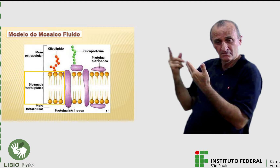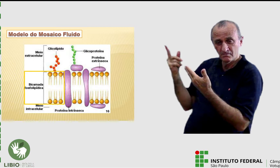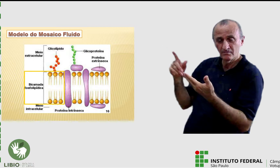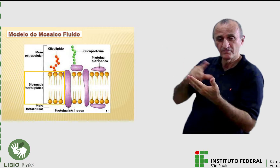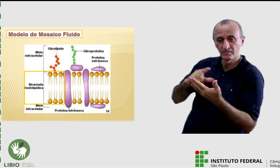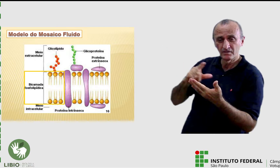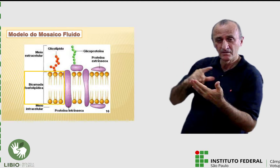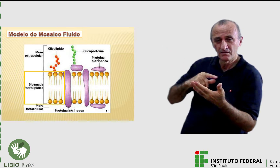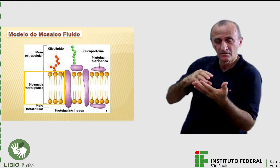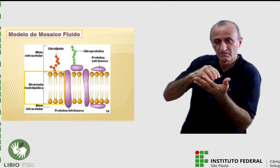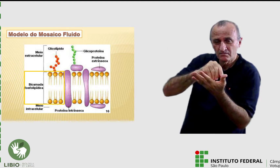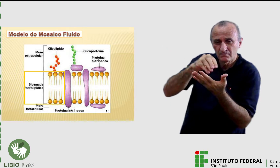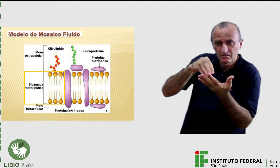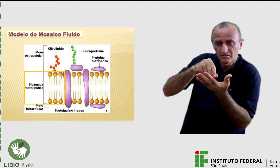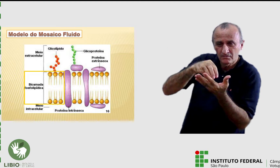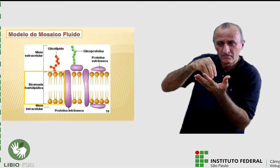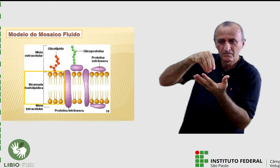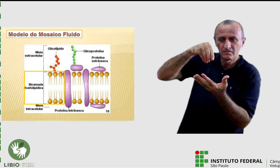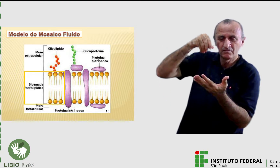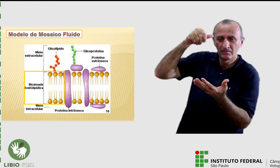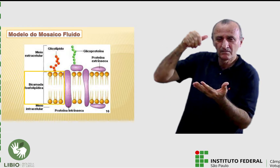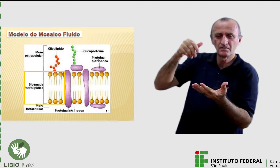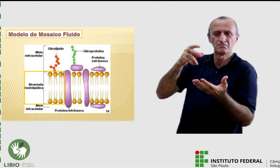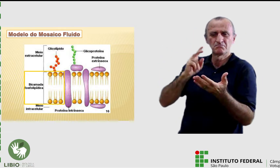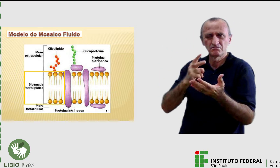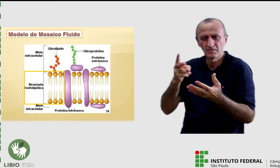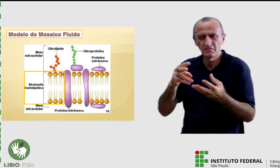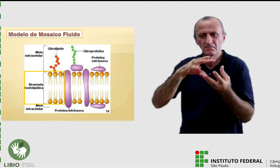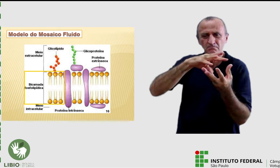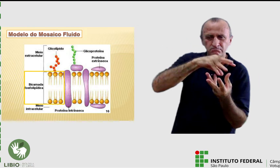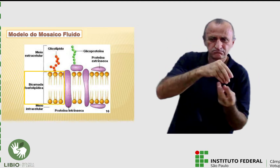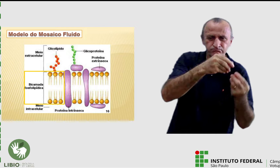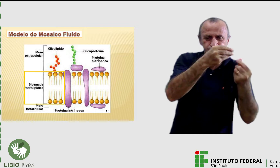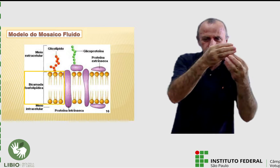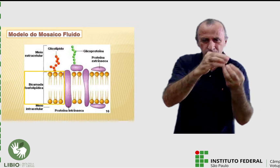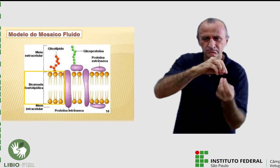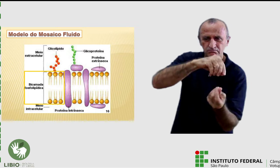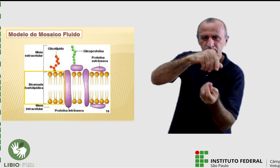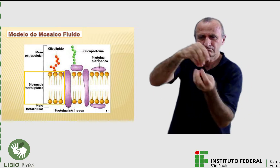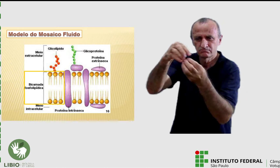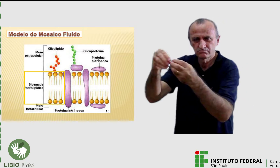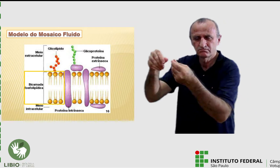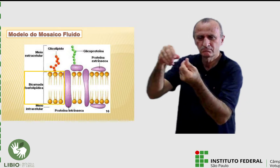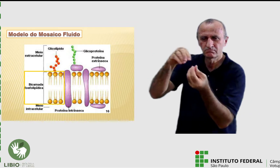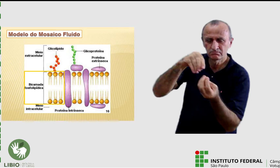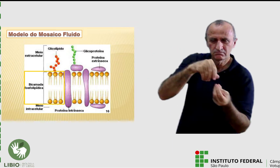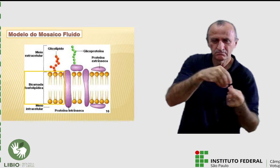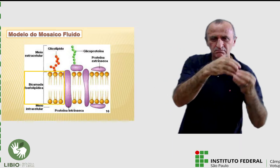os fosfolipídios estão em constante deslocamento, eles são responsáveis pela fluidez da